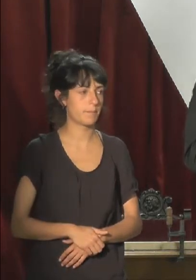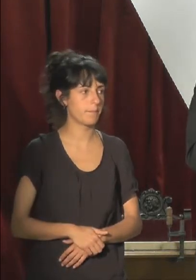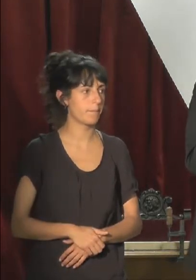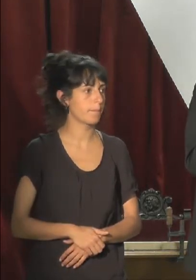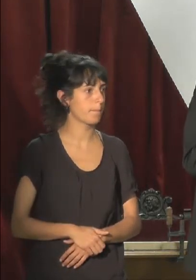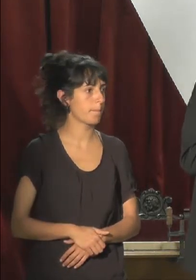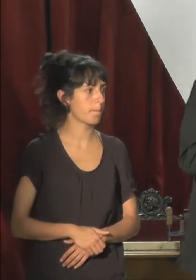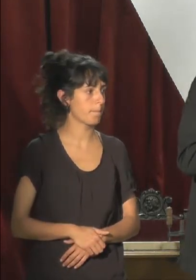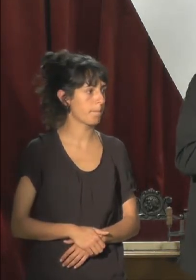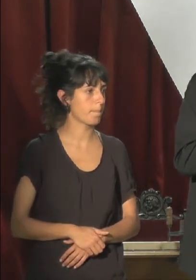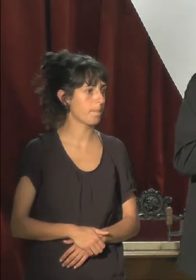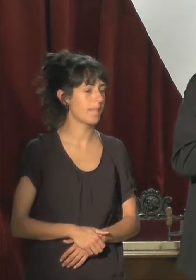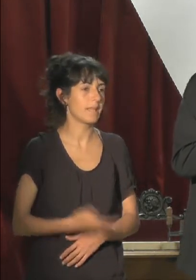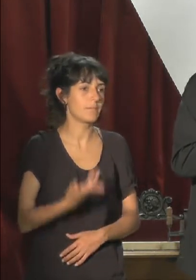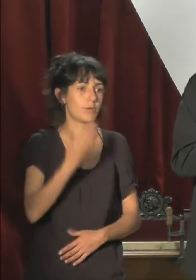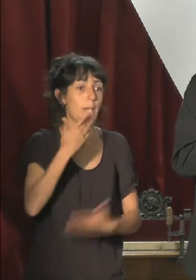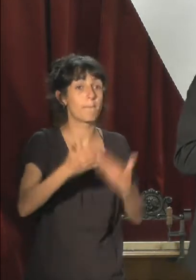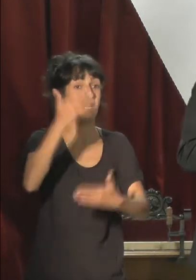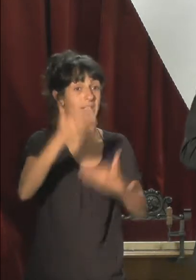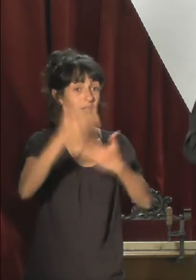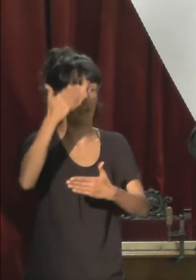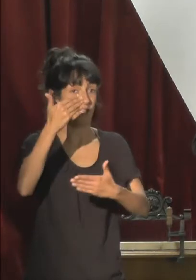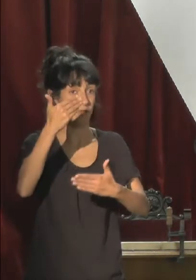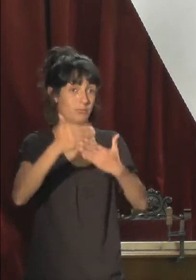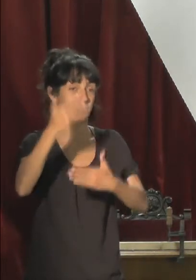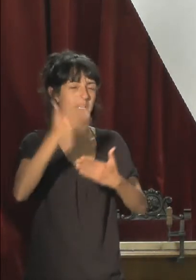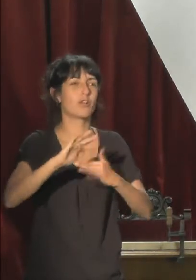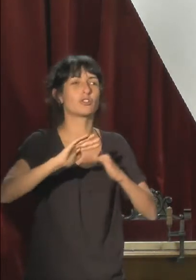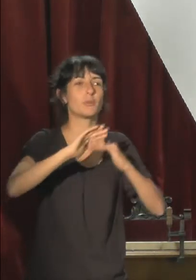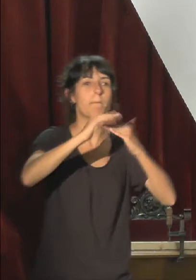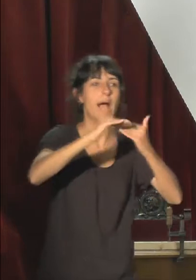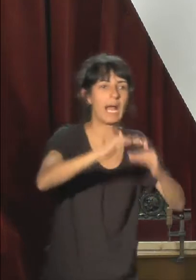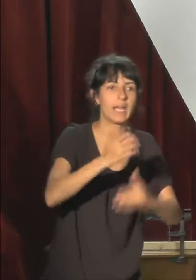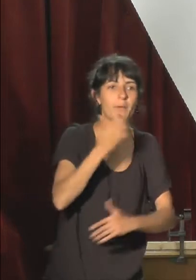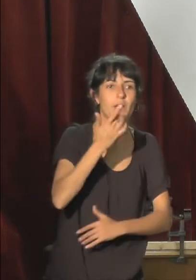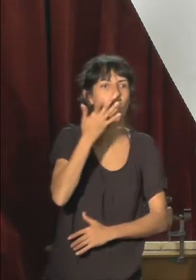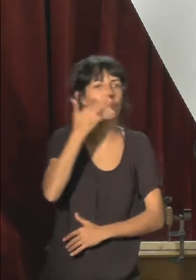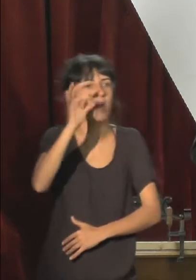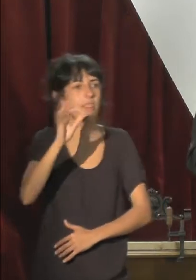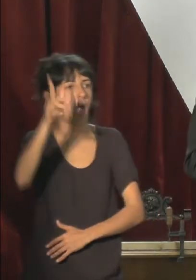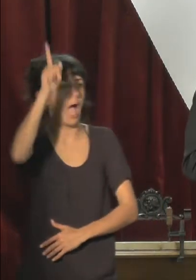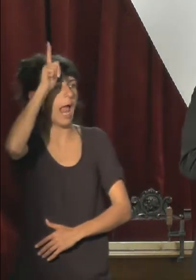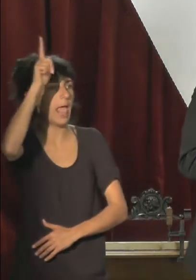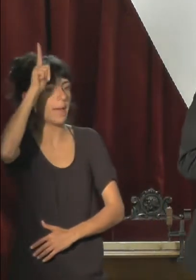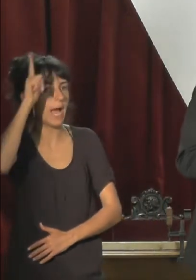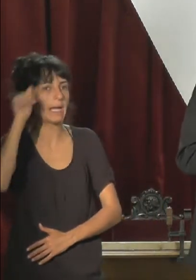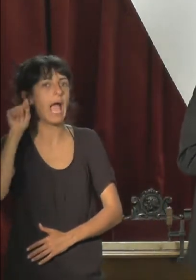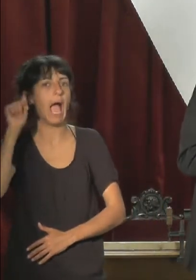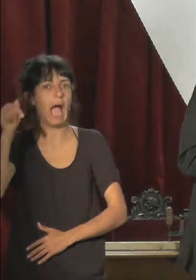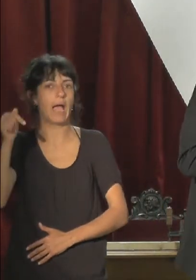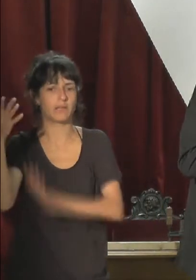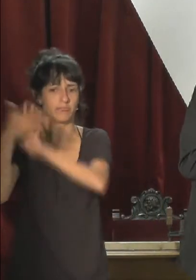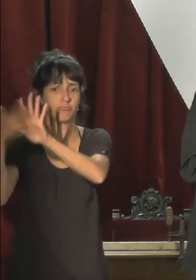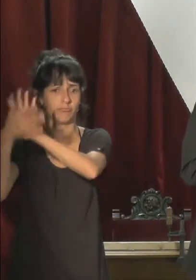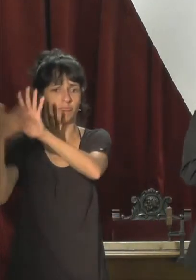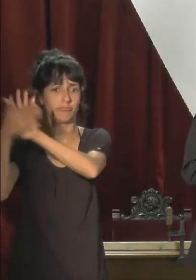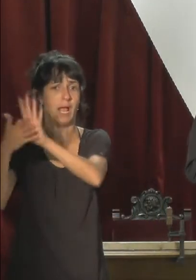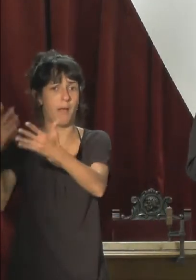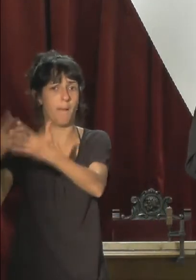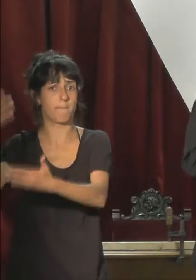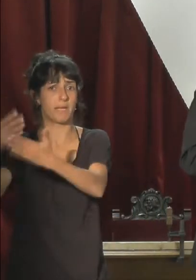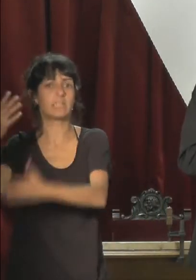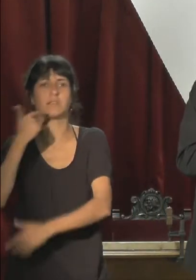Se falaba das mareas na prensa francesa, na prensa italiana, na prensa alemana. Falouse das mareas, da